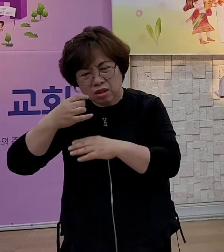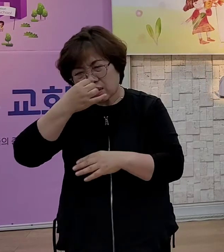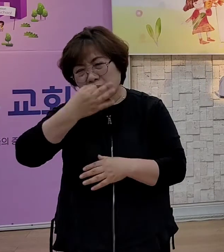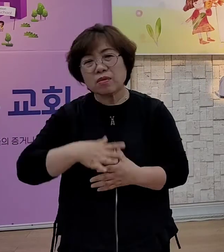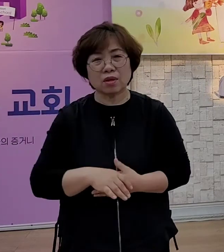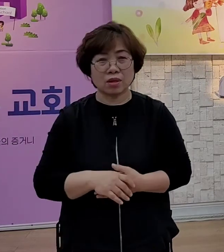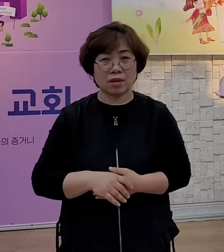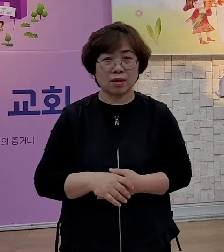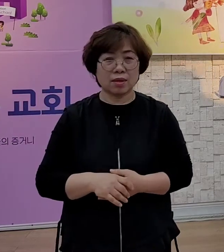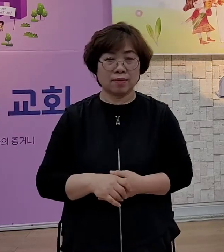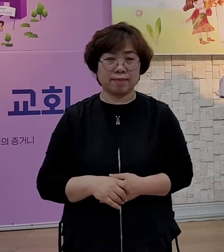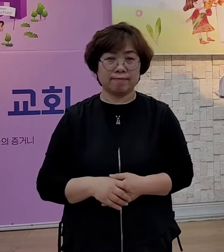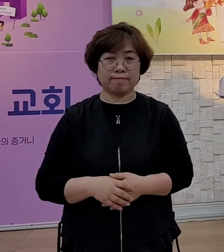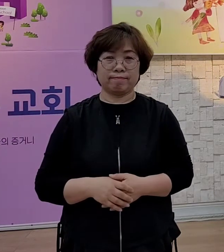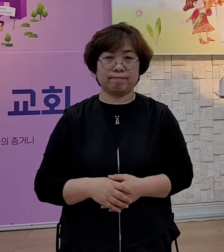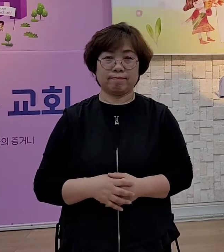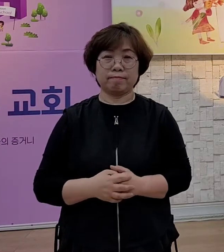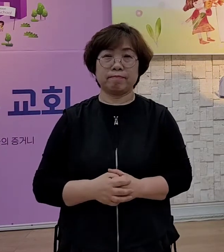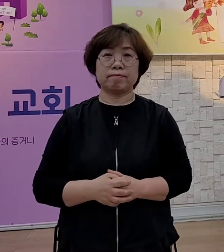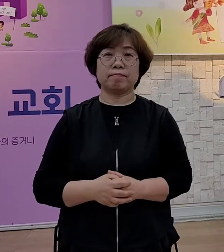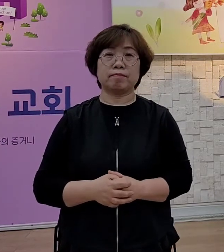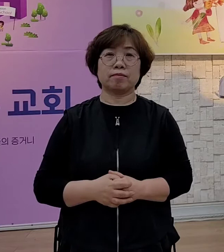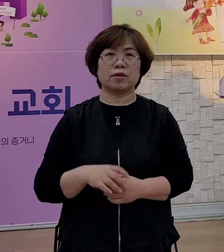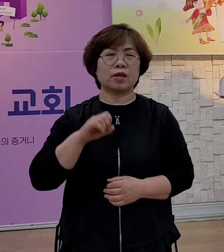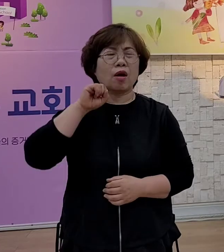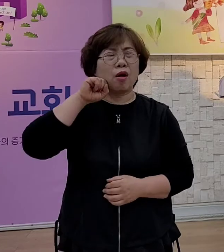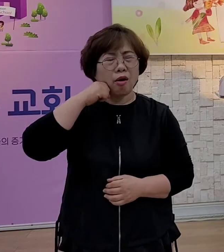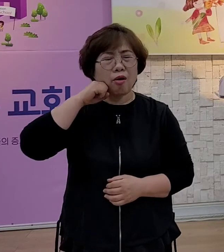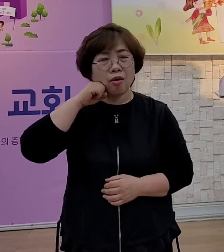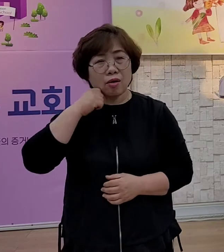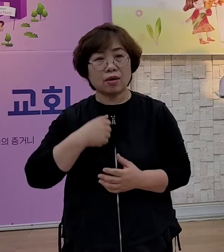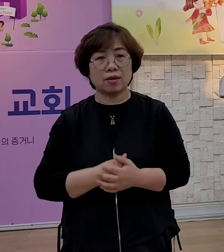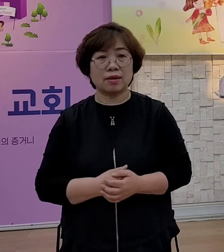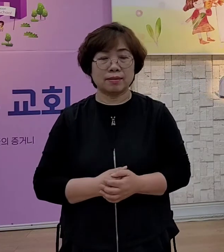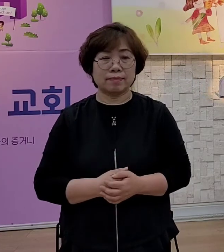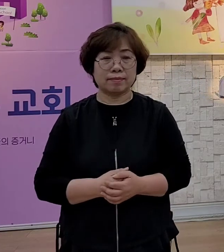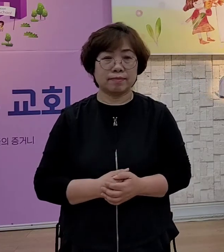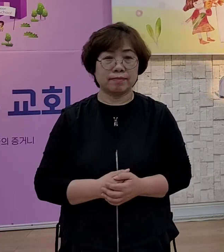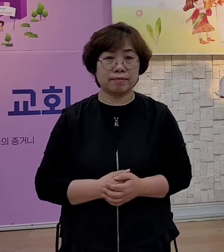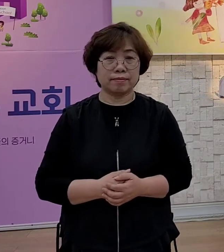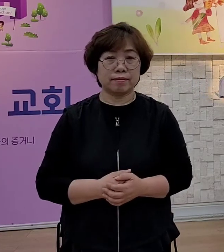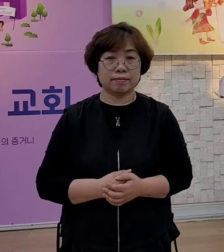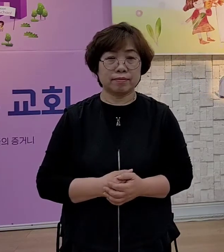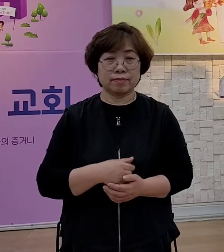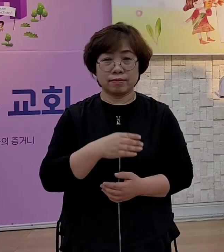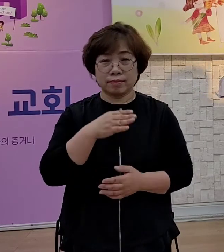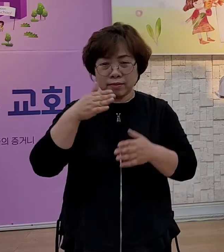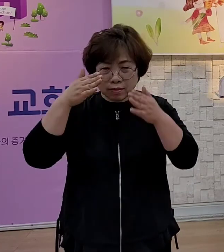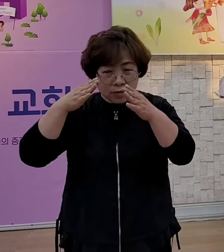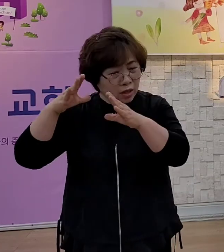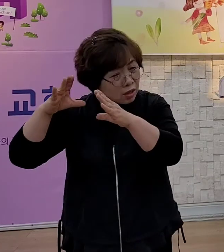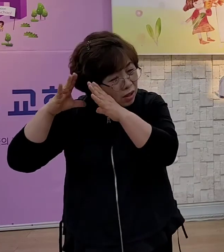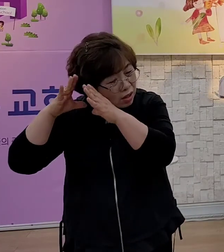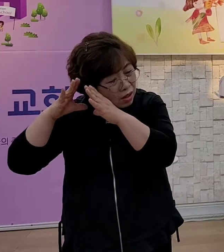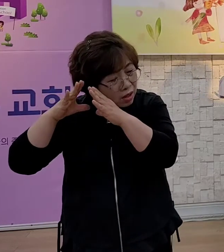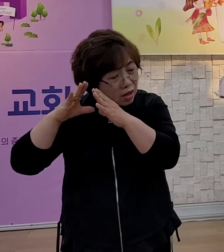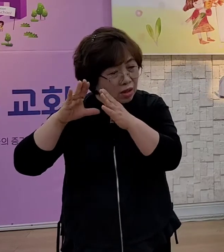이 경청이 너무너무 어려운 문제인 것입니다. 여러분, 이 경청에는요 여러 가지 종류가